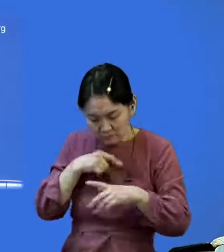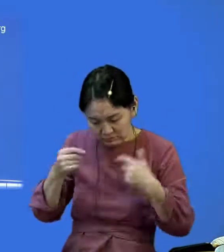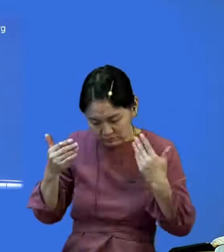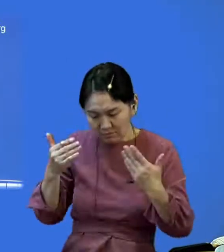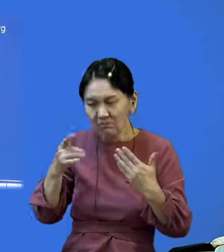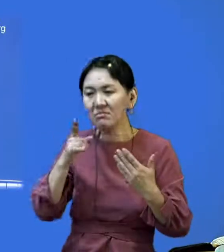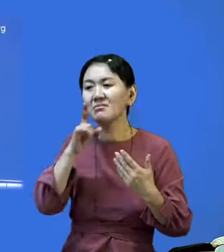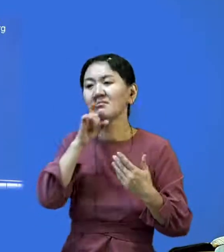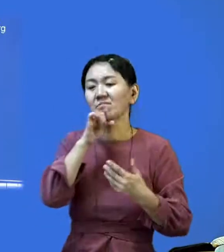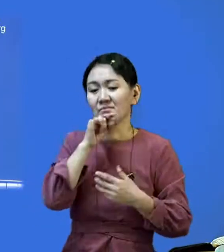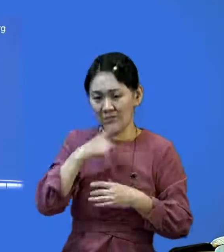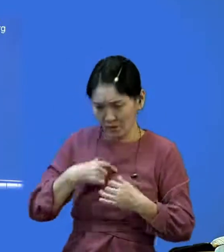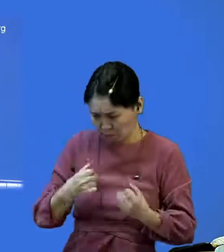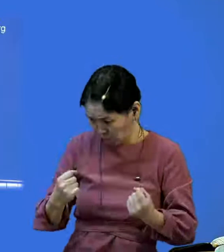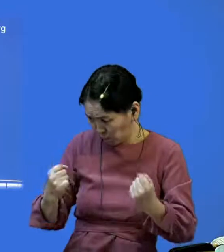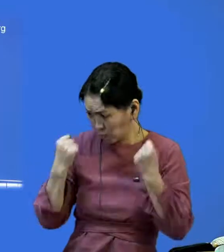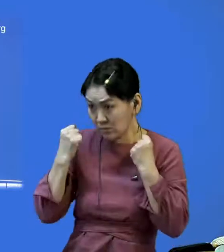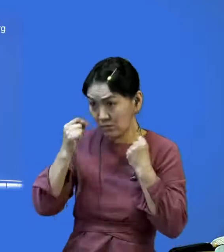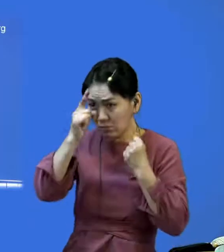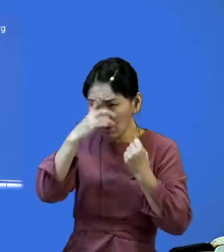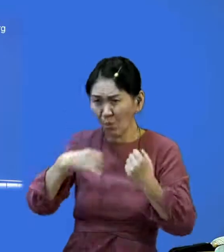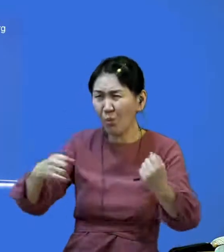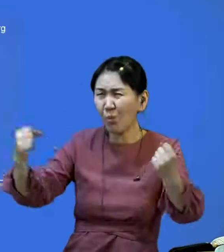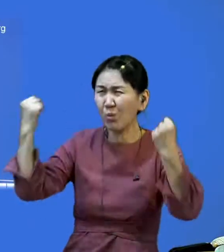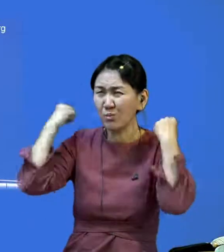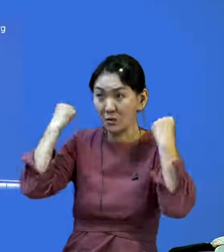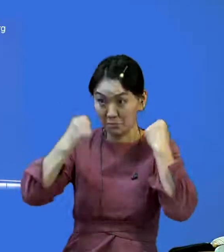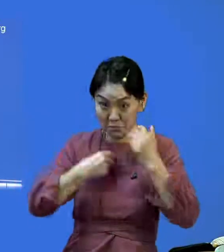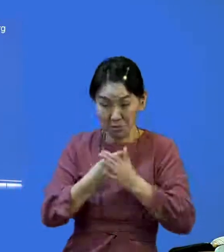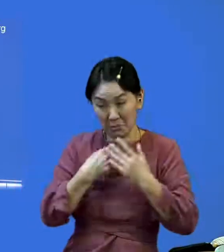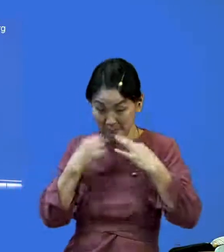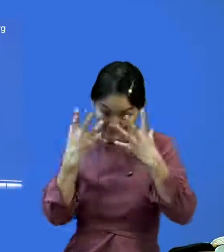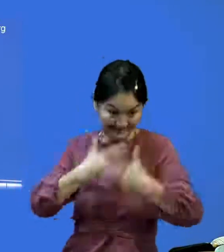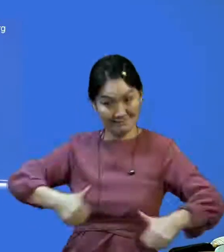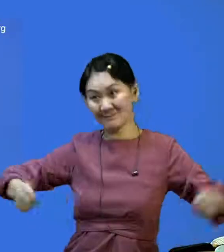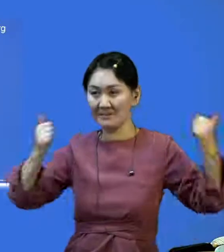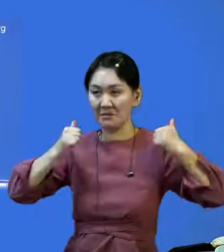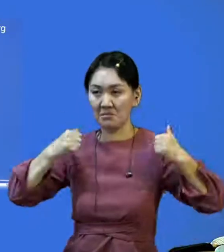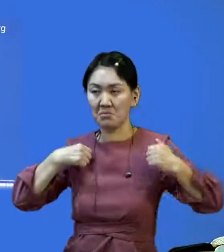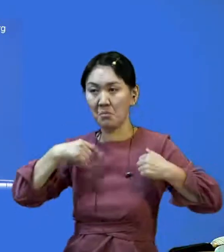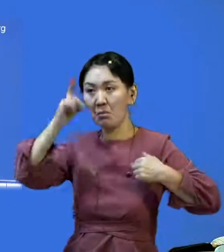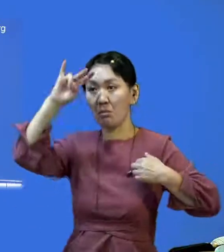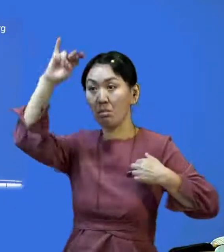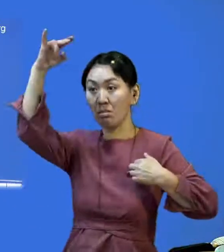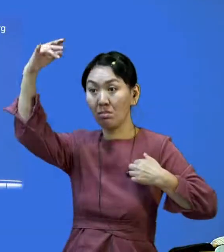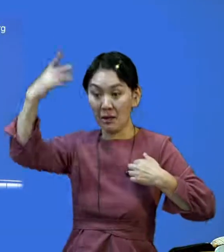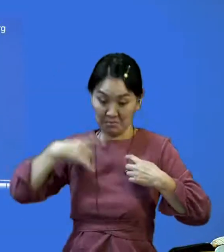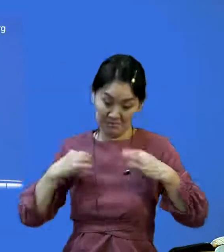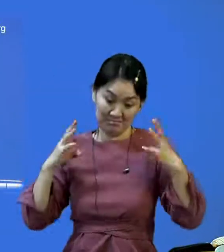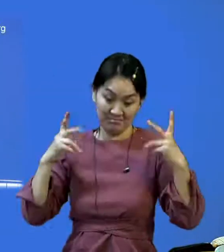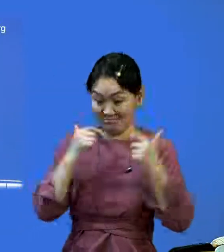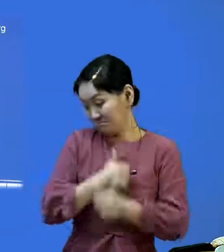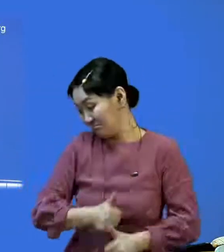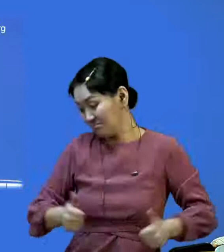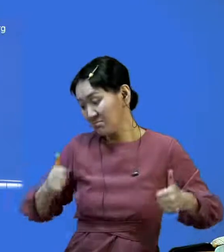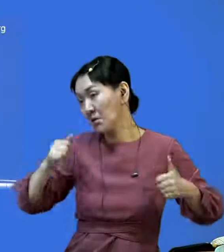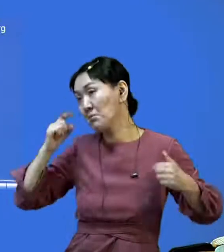Тэмээ надаас бурхны хүч чадал салж явах вэ гэсэндэ бардан болчих юм бол бурхны нэгүсэл сал авчих учраас тийм ээ